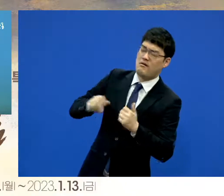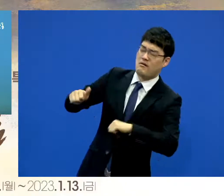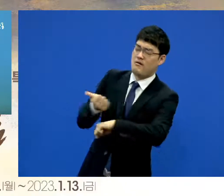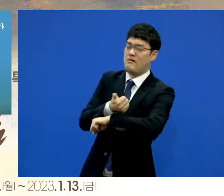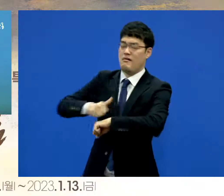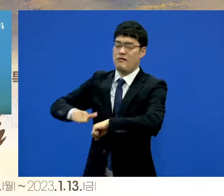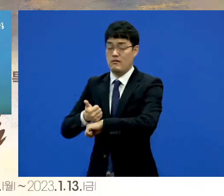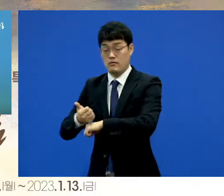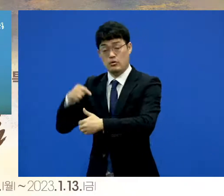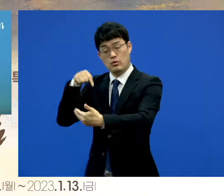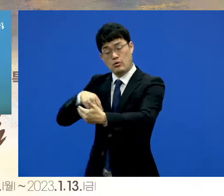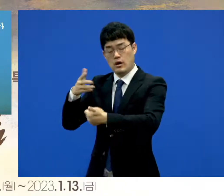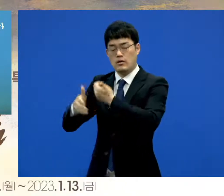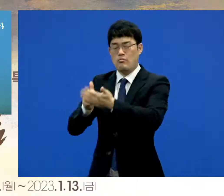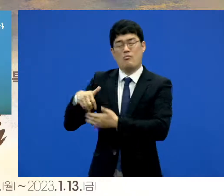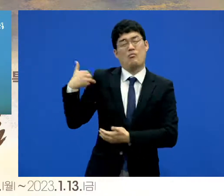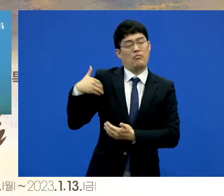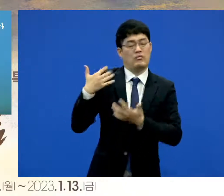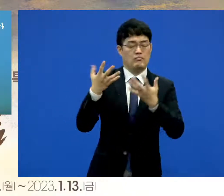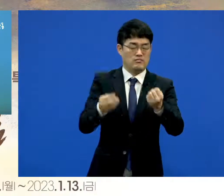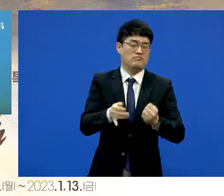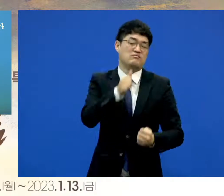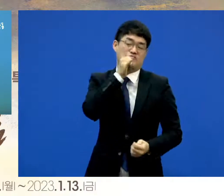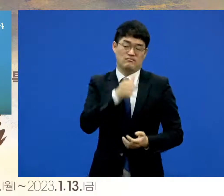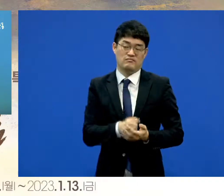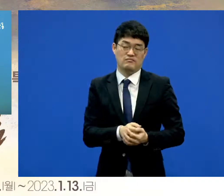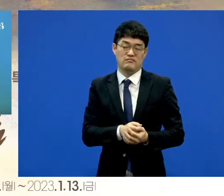세상적으로 어려움이 와서 해결하고 싶어서 나올 수도 있어요.